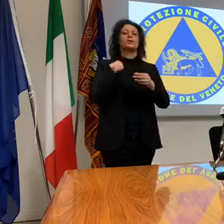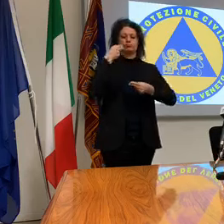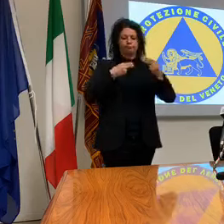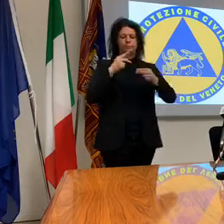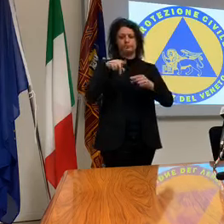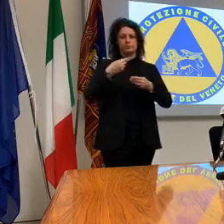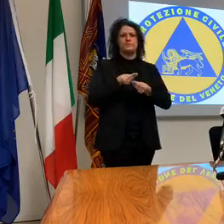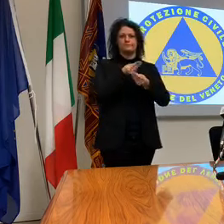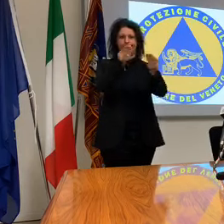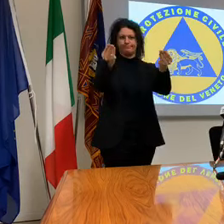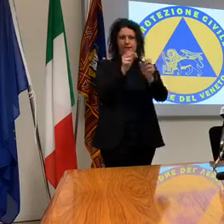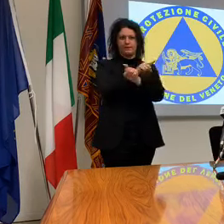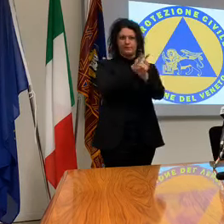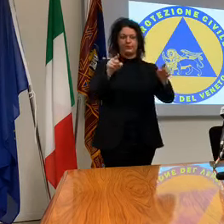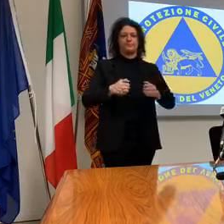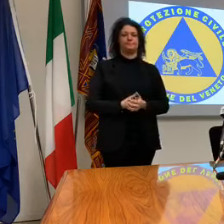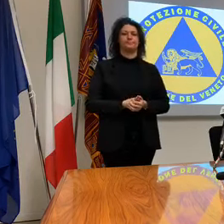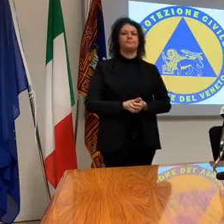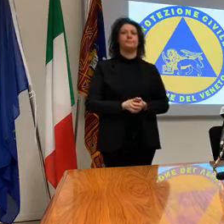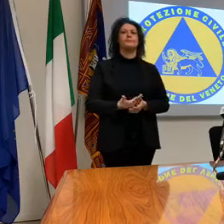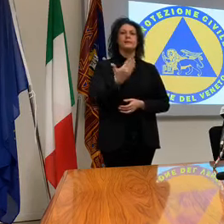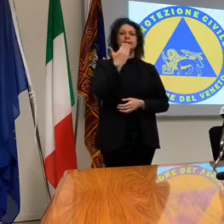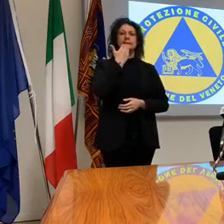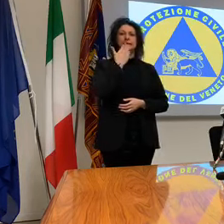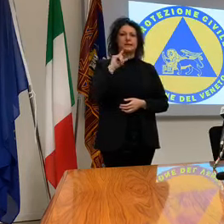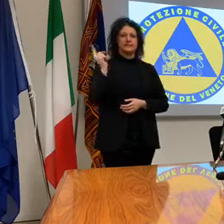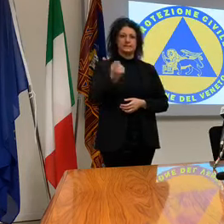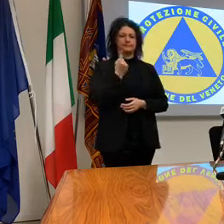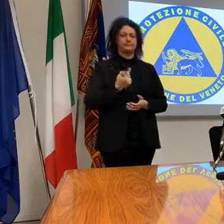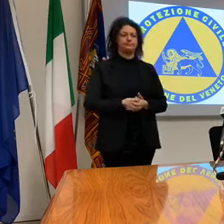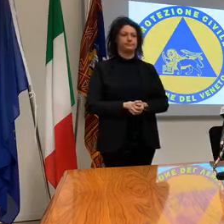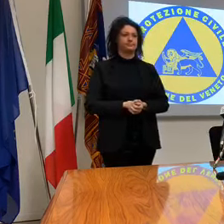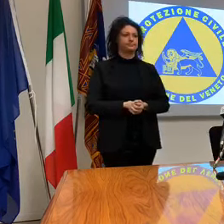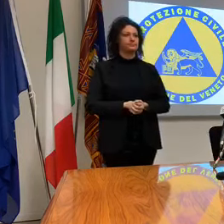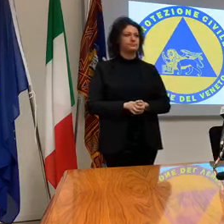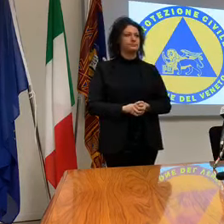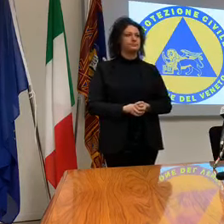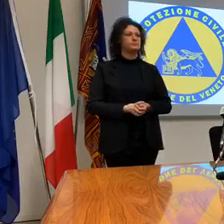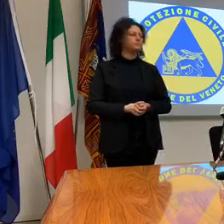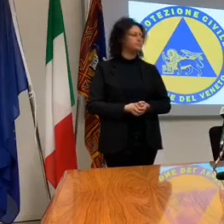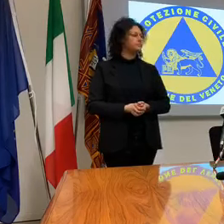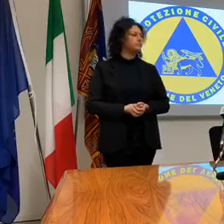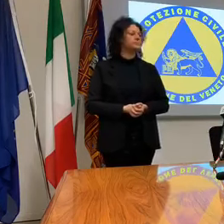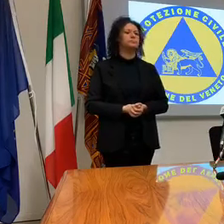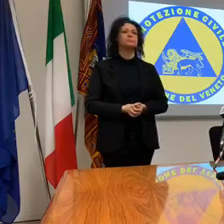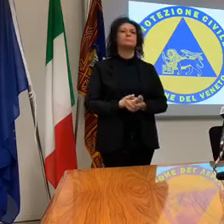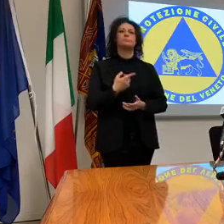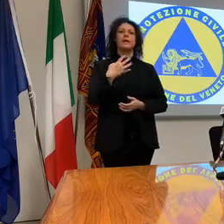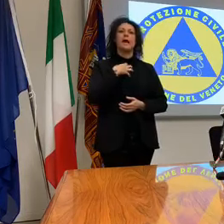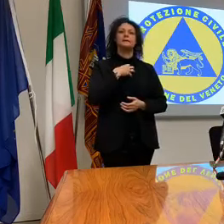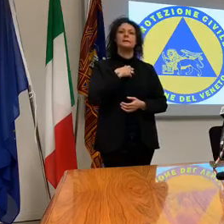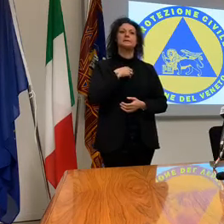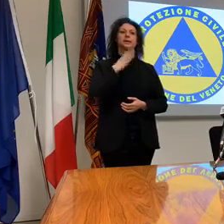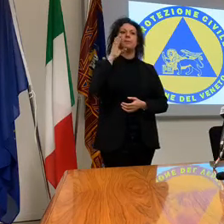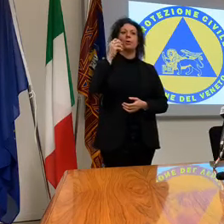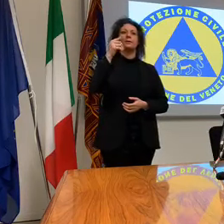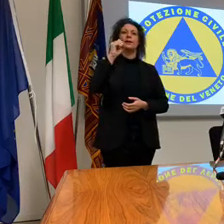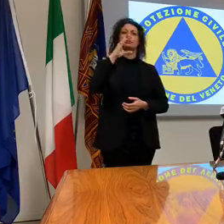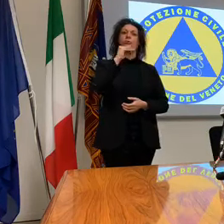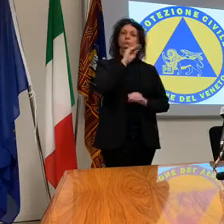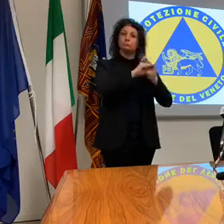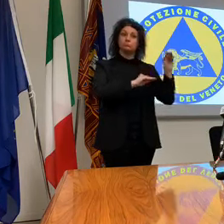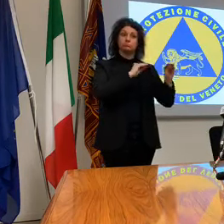Bene. Grazie a tutti, Assessore Botacì. Dite qualcosa? Avete bisogno dell'assessore Bottacin per